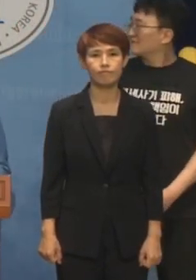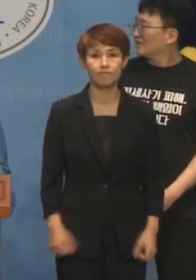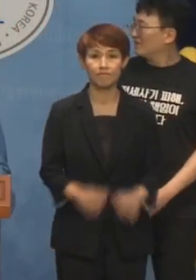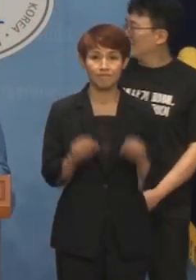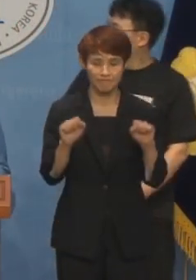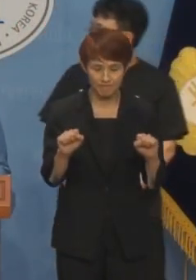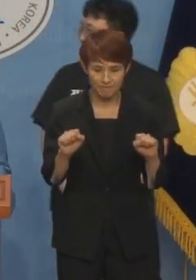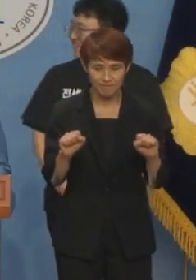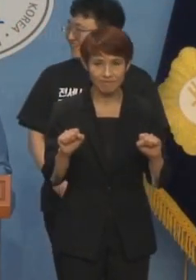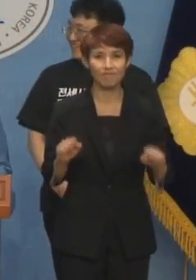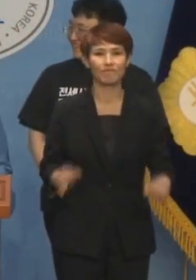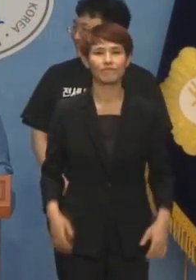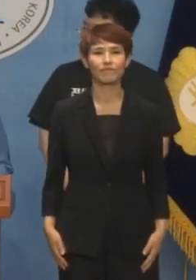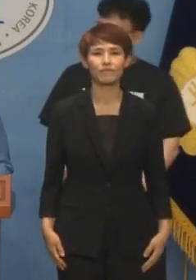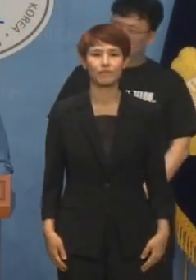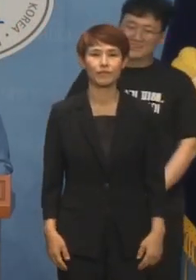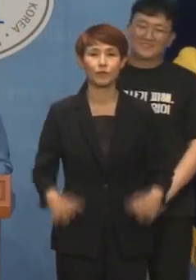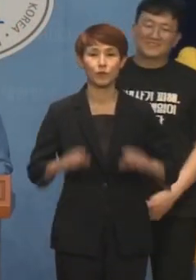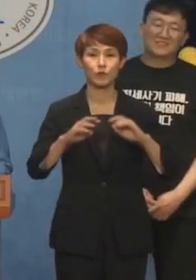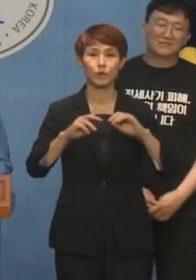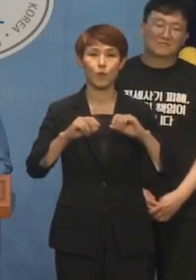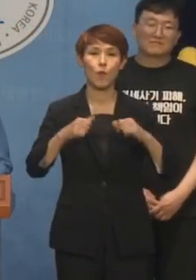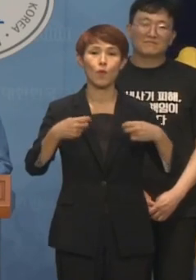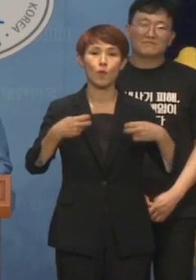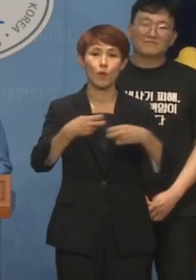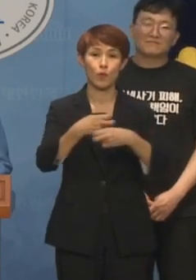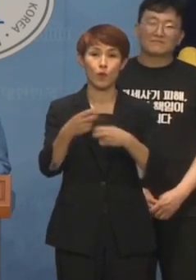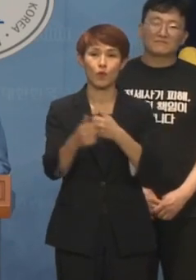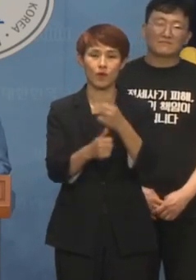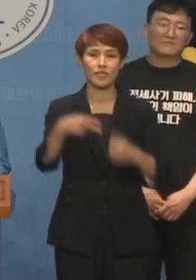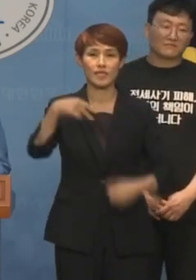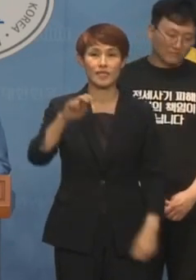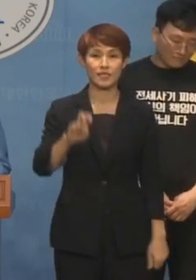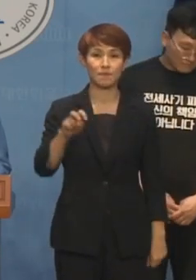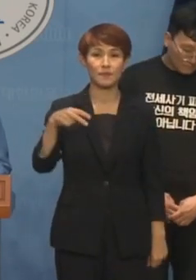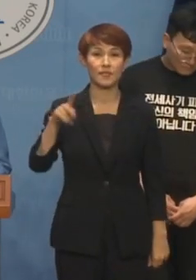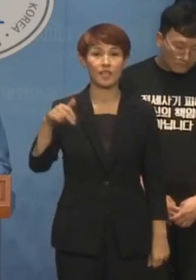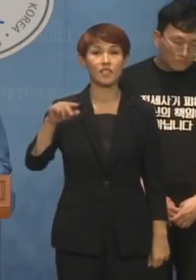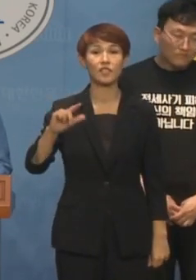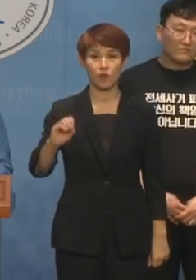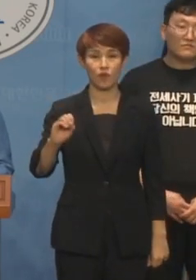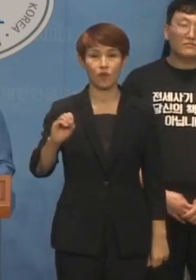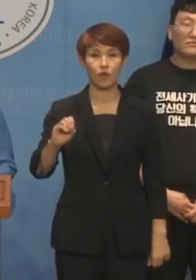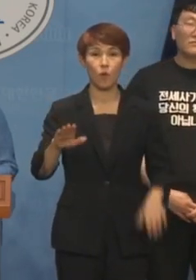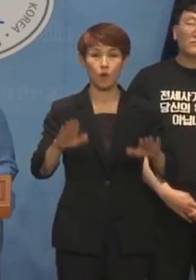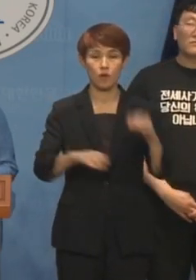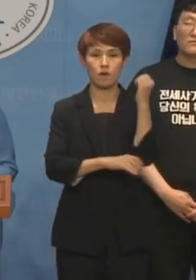안녕하세요. 국토교통위원 심상정 국회의원입니다. 오늘 본회의를